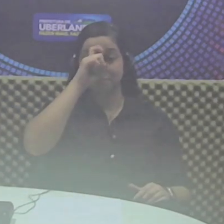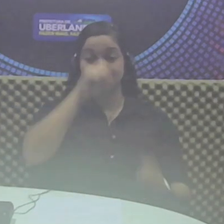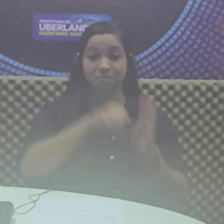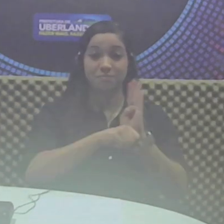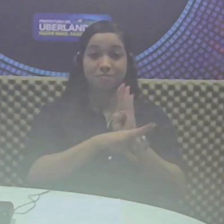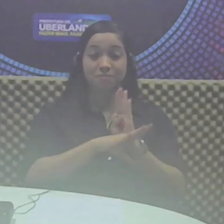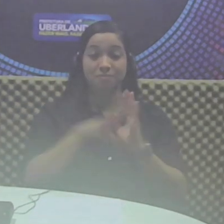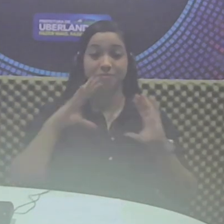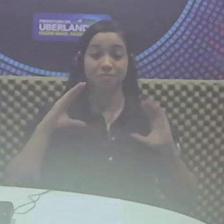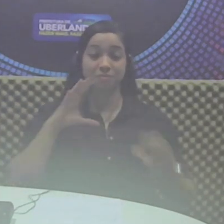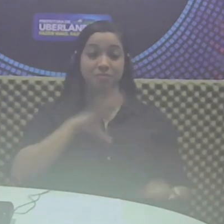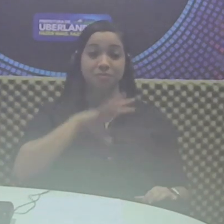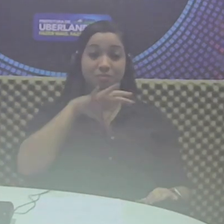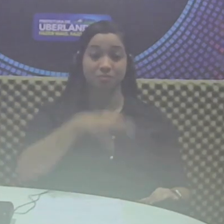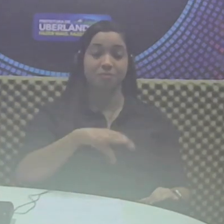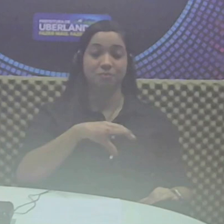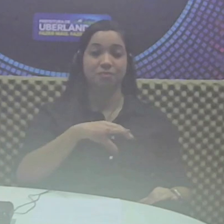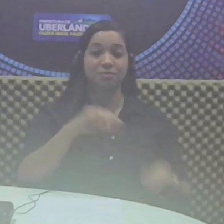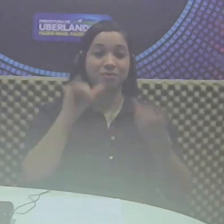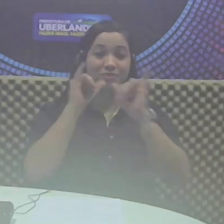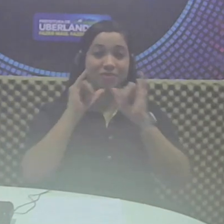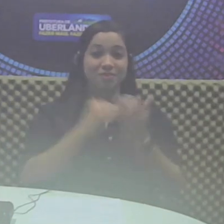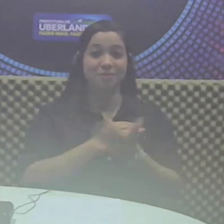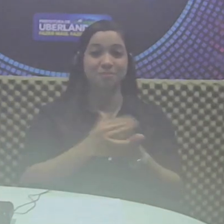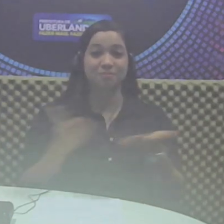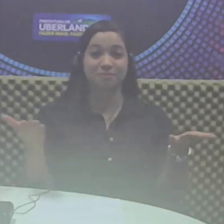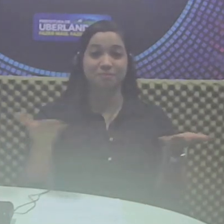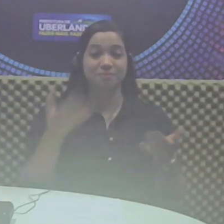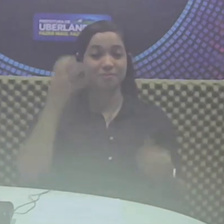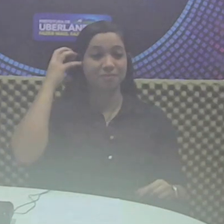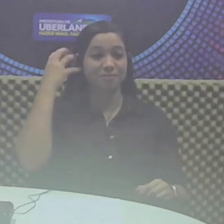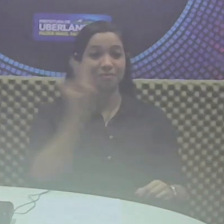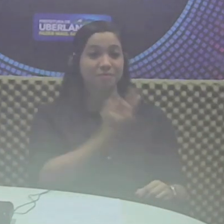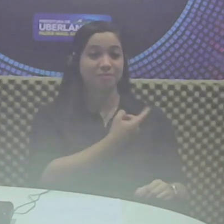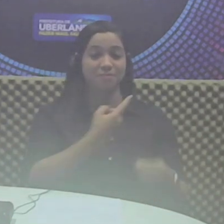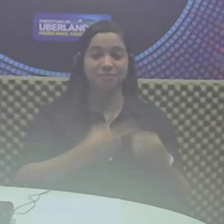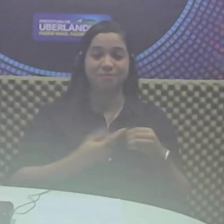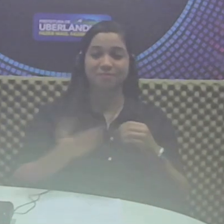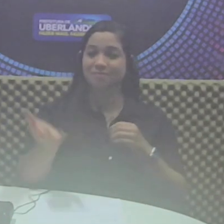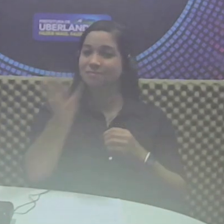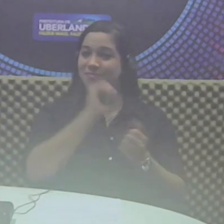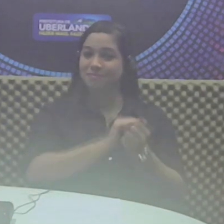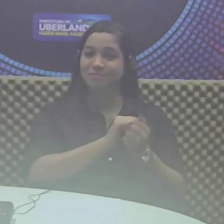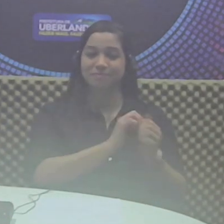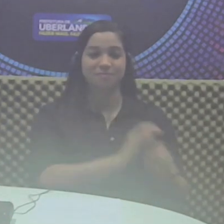outras notícias a partir de agora na Rádio nossa cidade vem com a